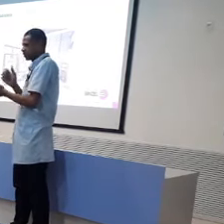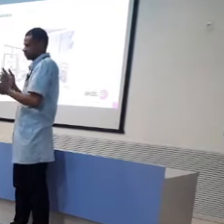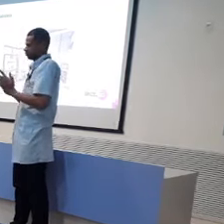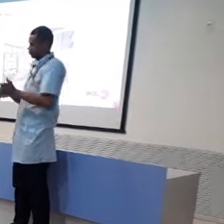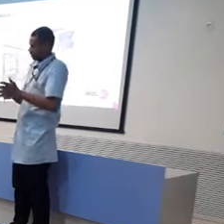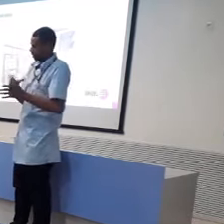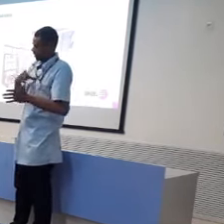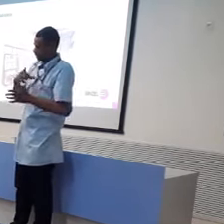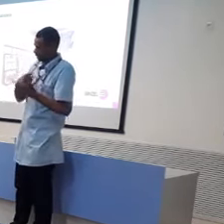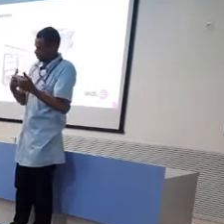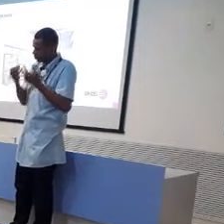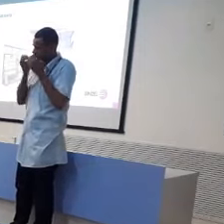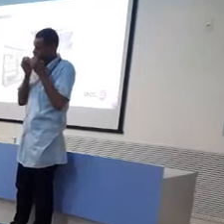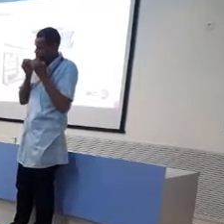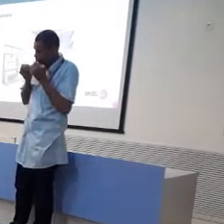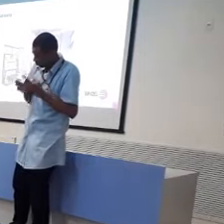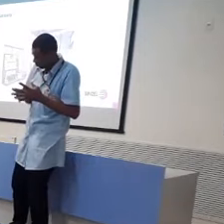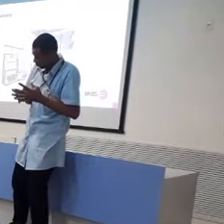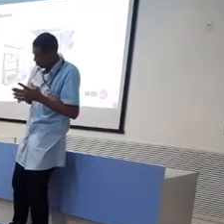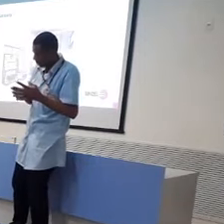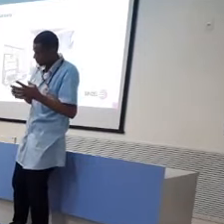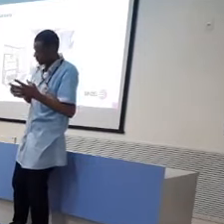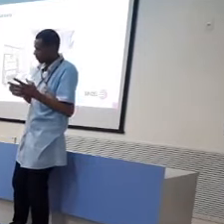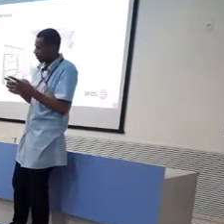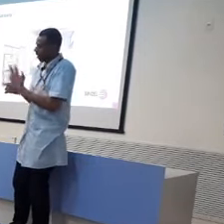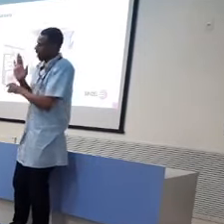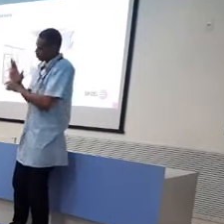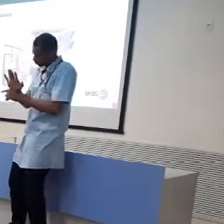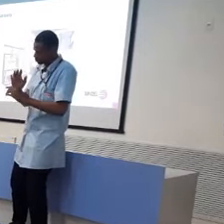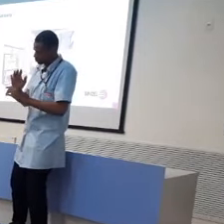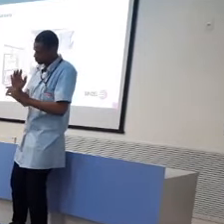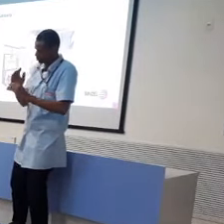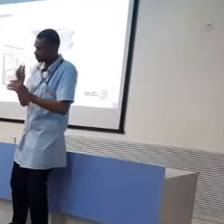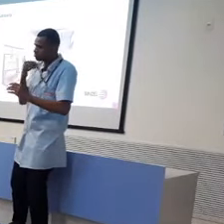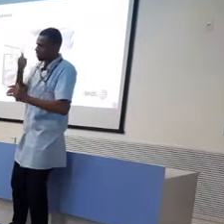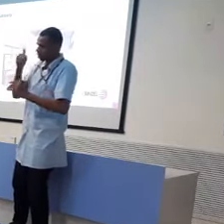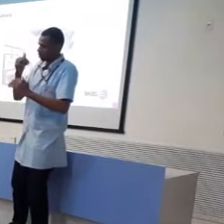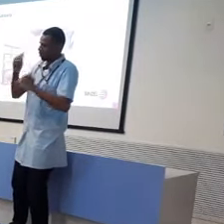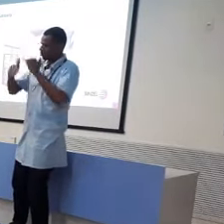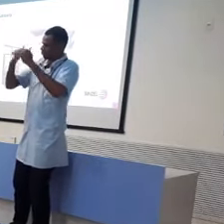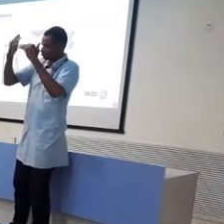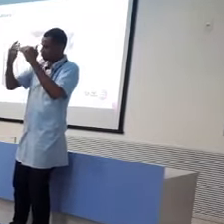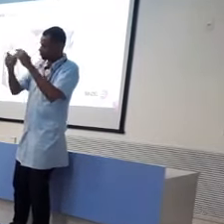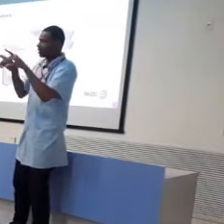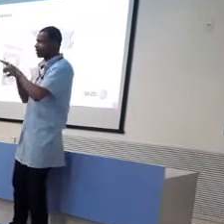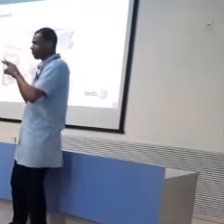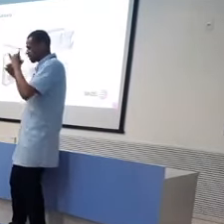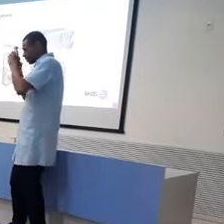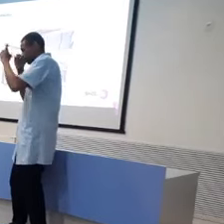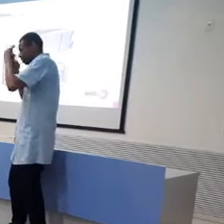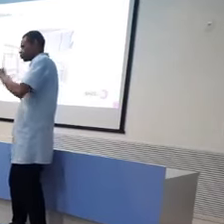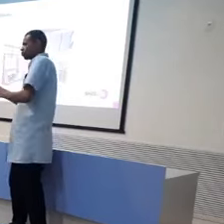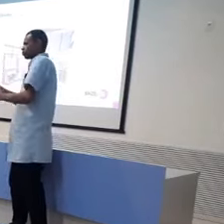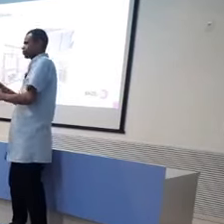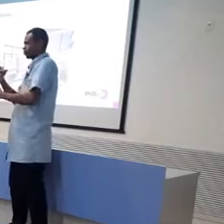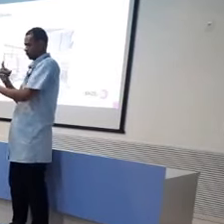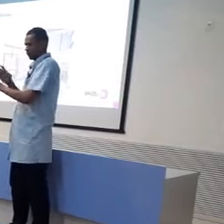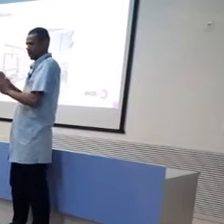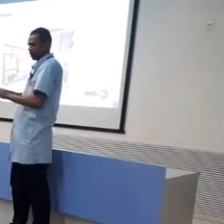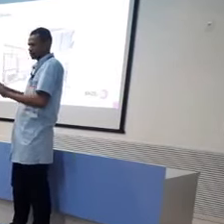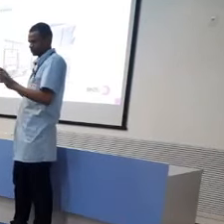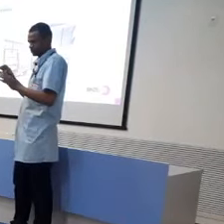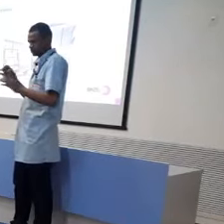melhorar as coisas existentes, mas inovar com coisas novas. Tá? Então, a gente vai ver algumas coisas aqui. Mais para frente